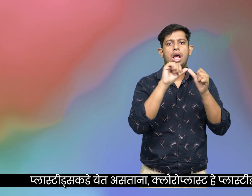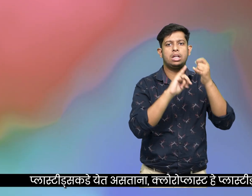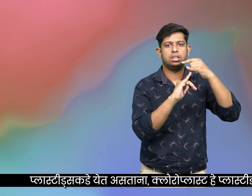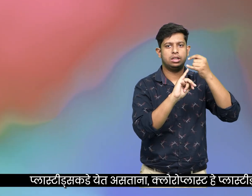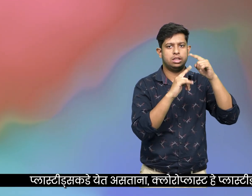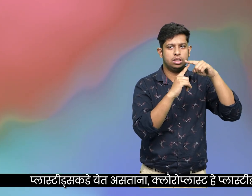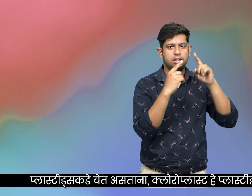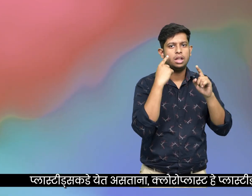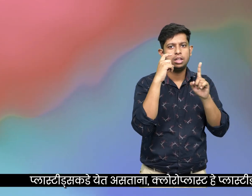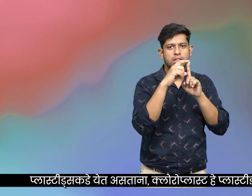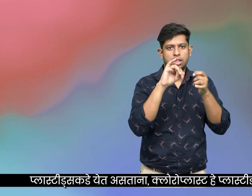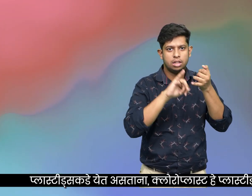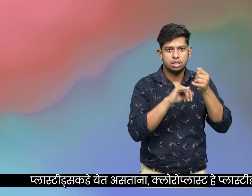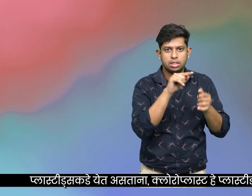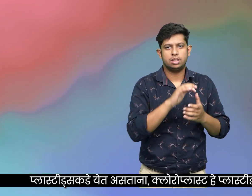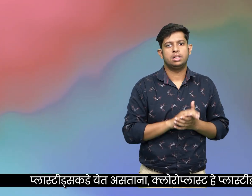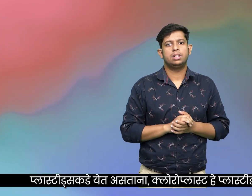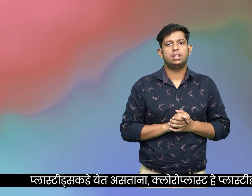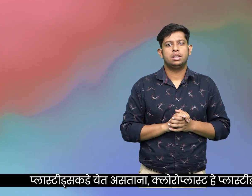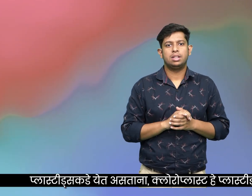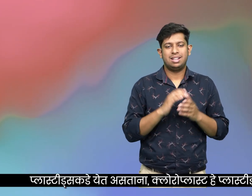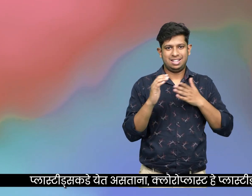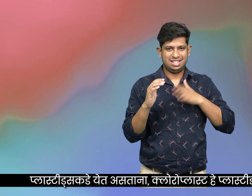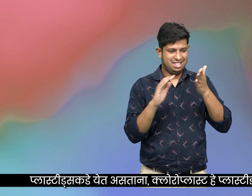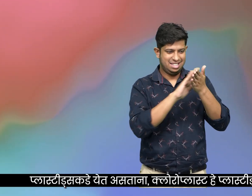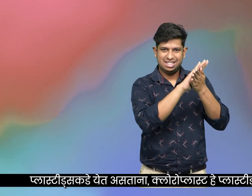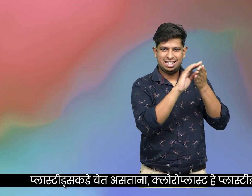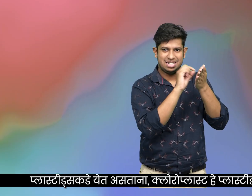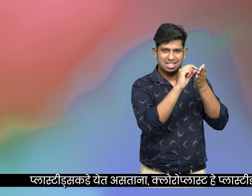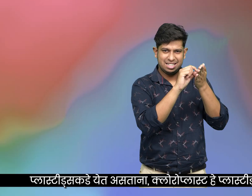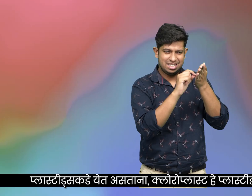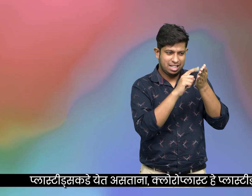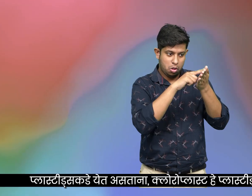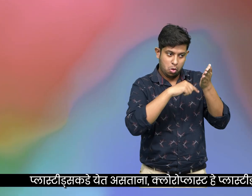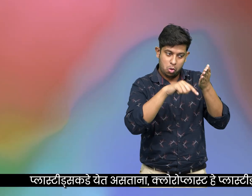प्लास्टिडस पैकी एक आहे.